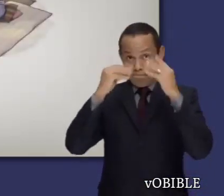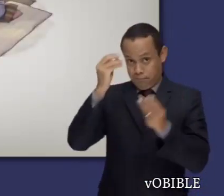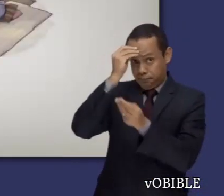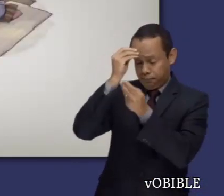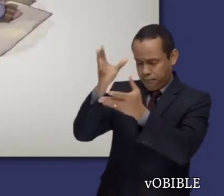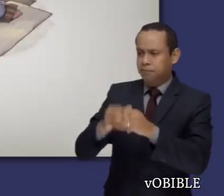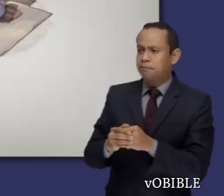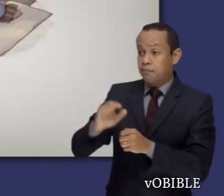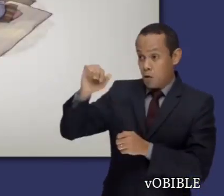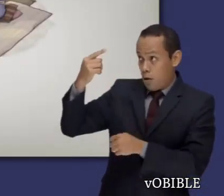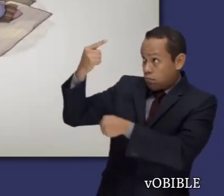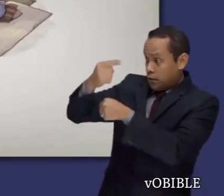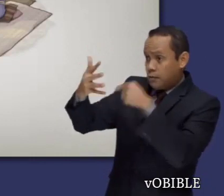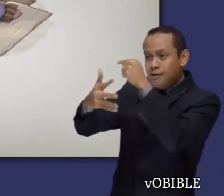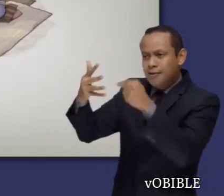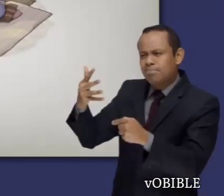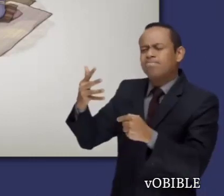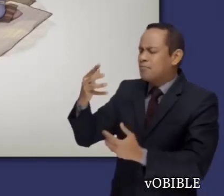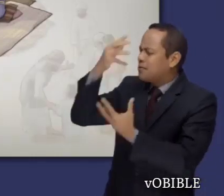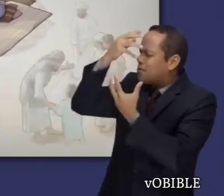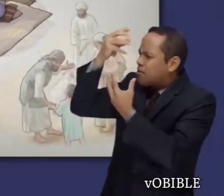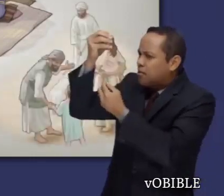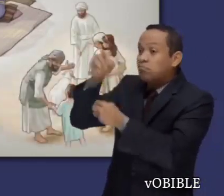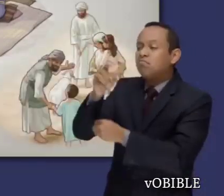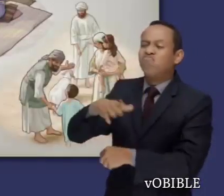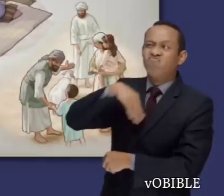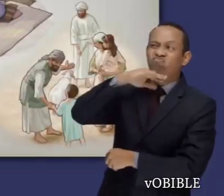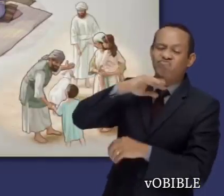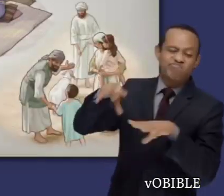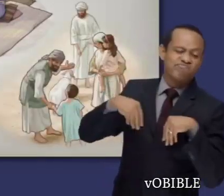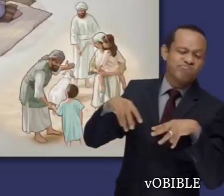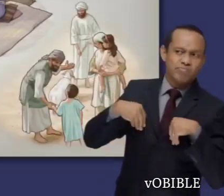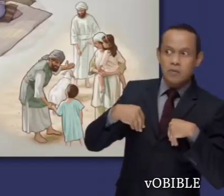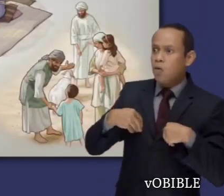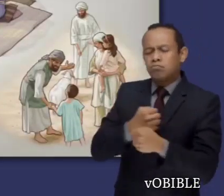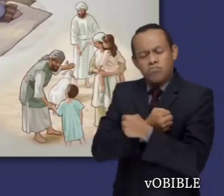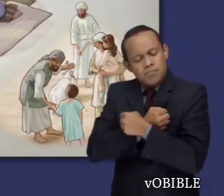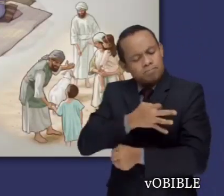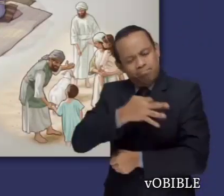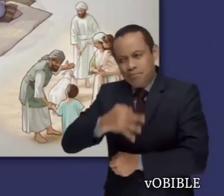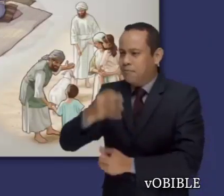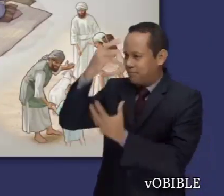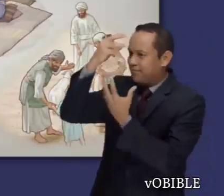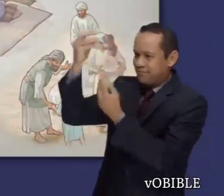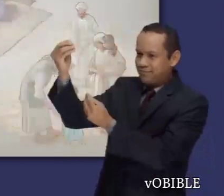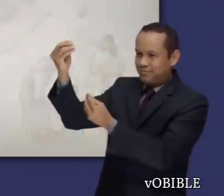mandamientos de Dios no por obligación, sino porque lo aman con todo el corazón, alma y fuerzas.